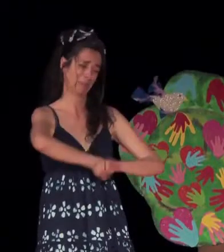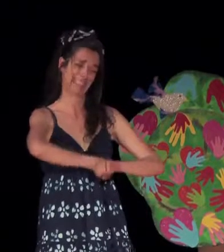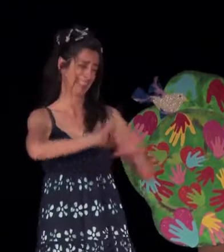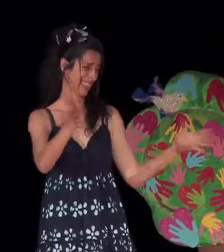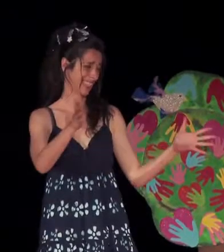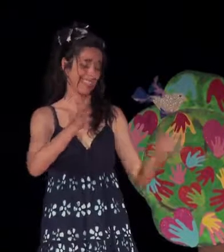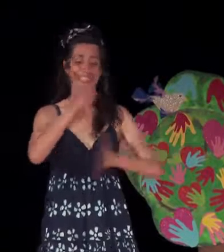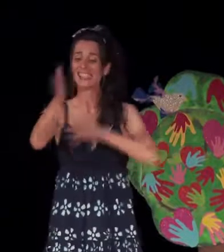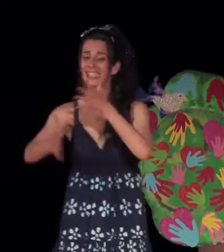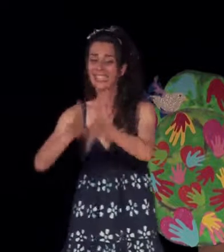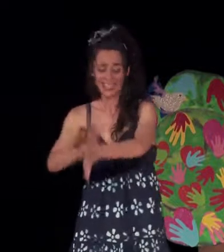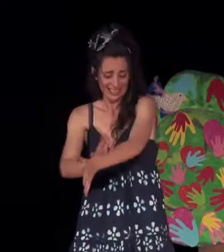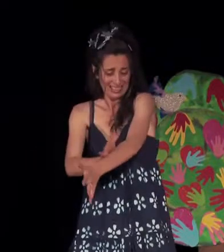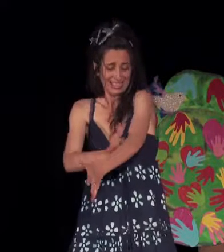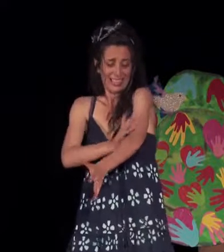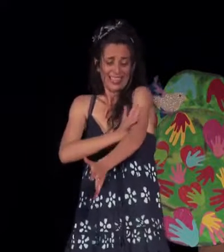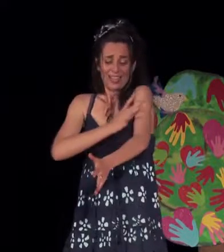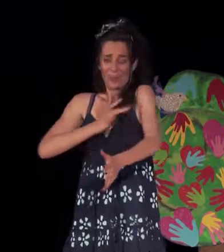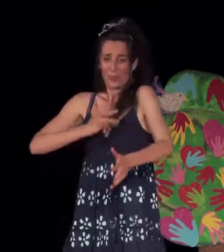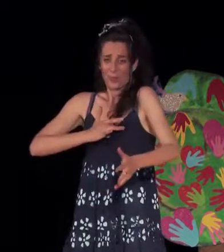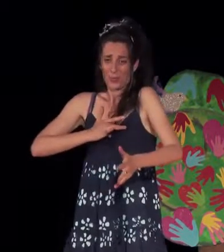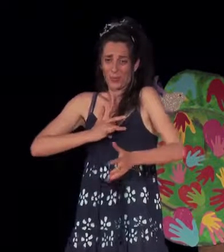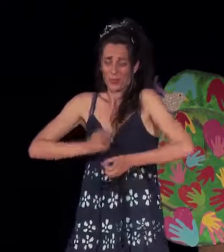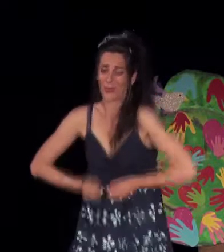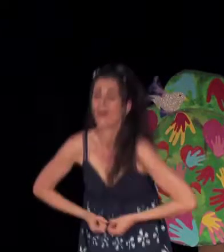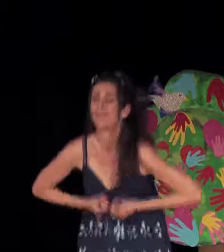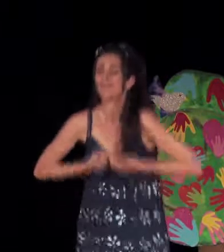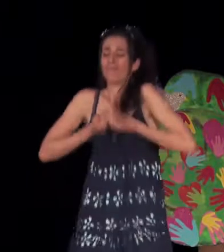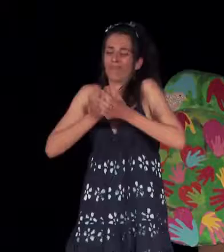compris. Signer, c'est laisser les émotions du cœur s'exprimer.